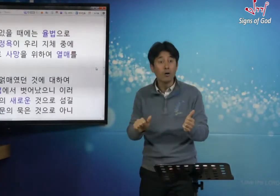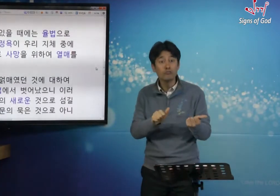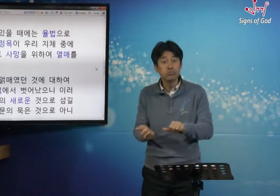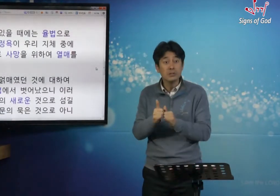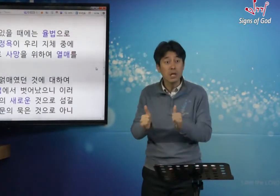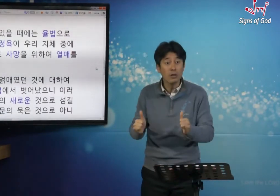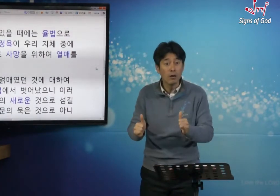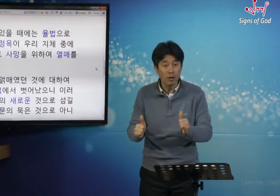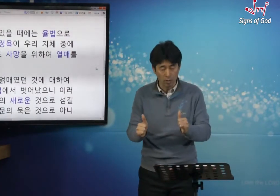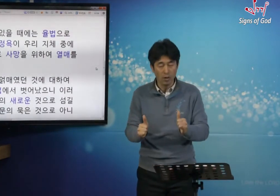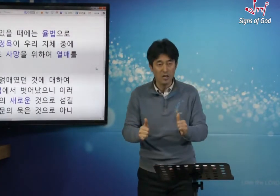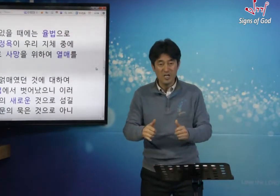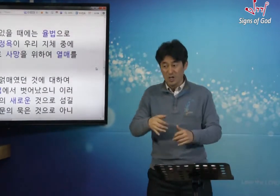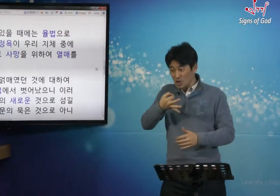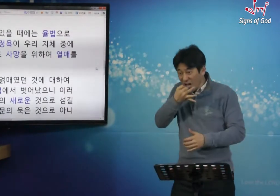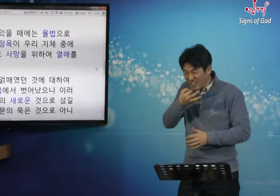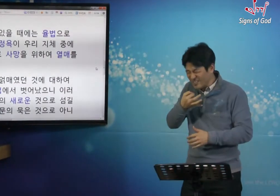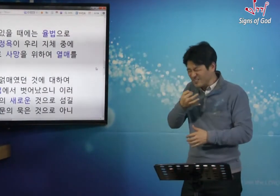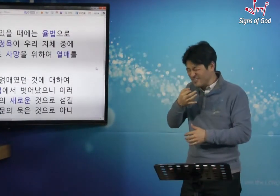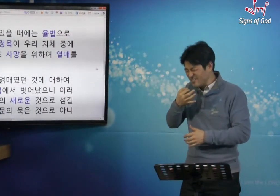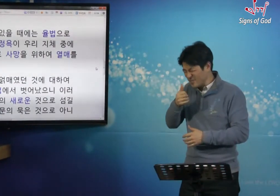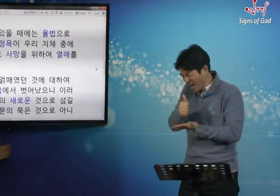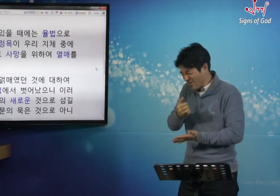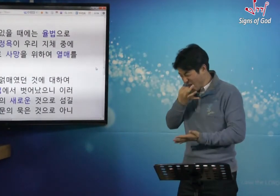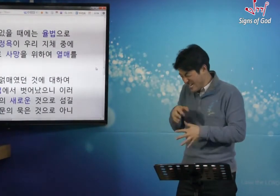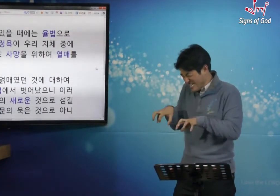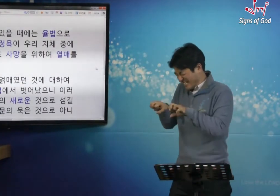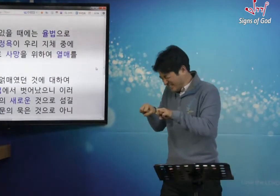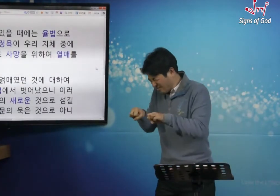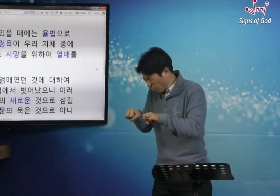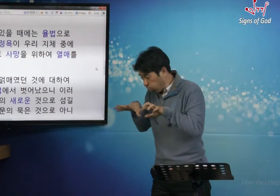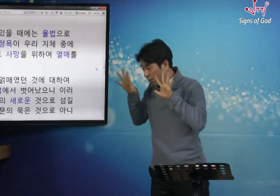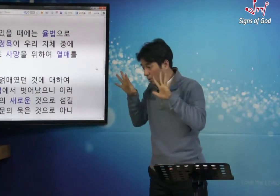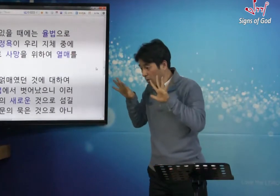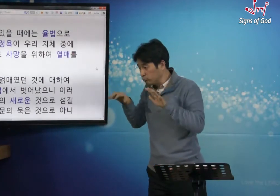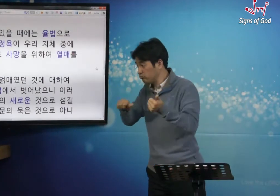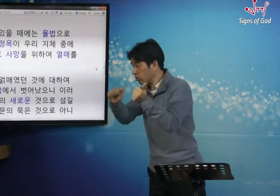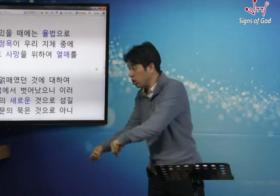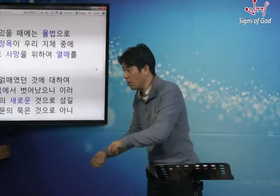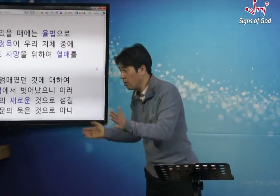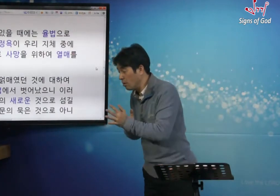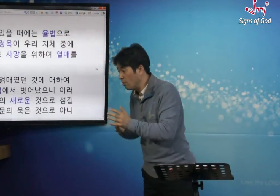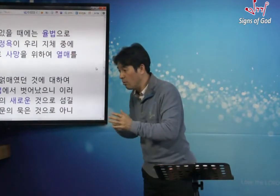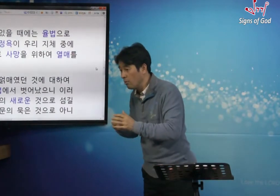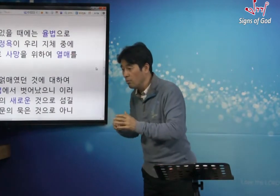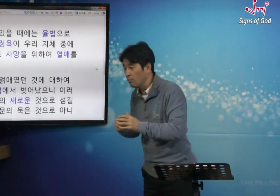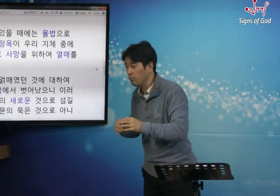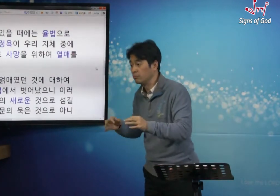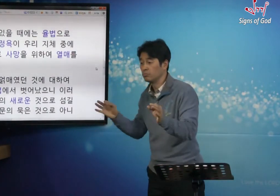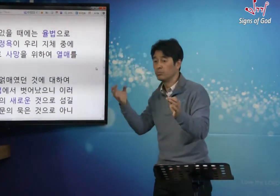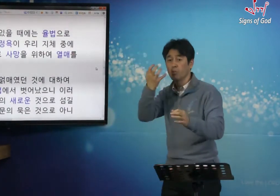것이죠. 그런데 우리가 율법에서 이제 죽었다라는 것은 그 죄가 우리를 더